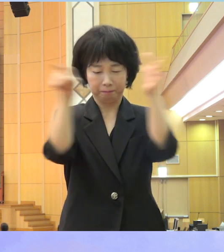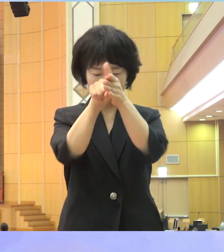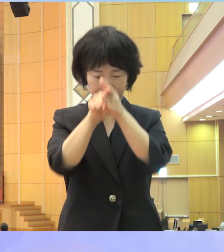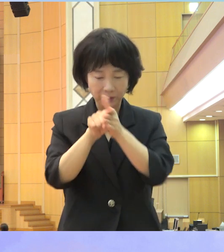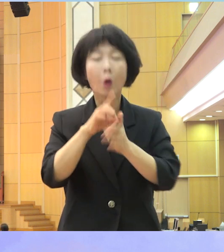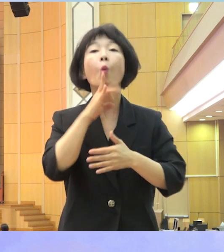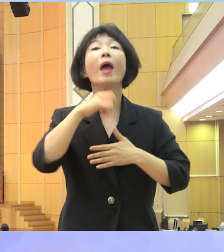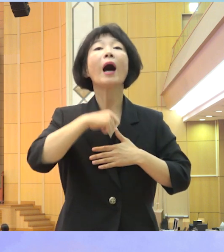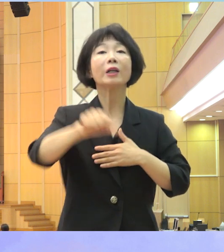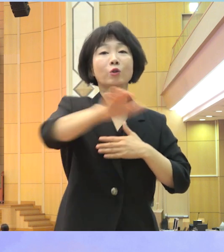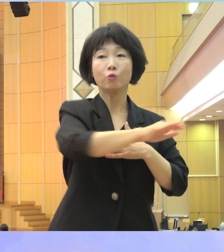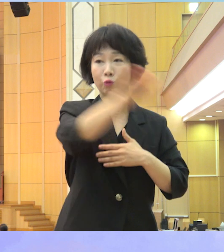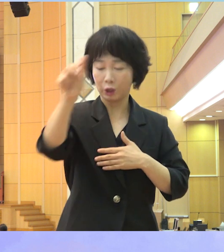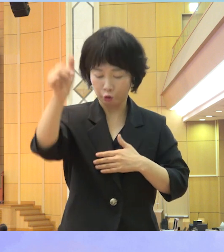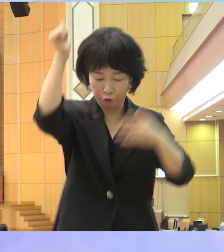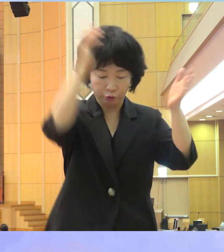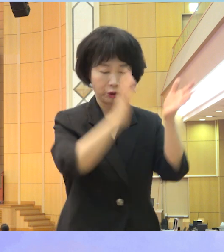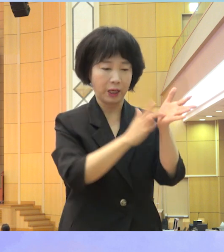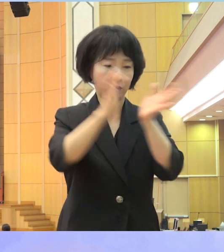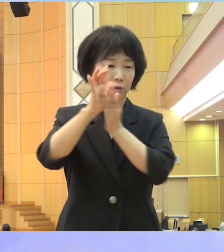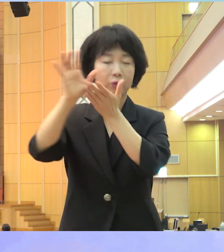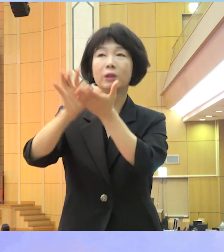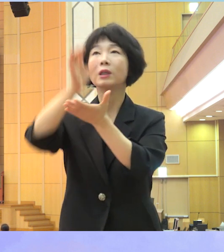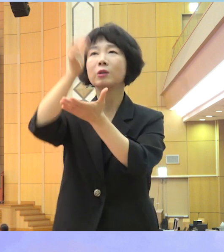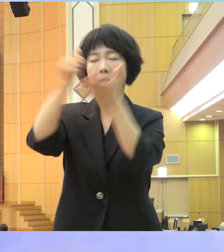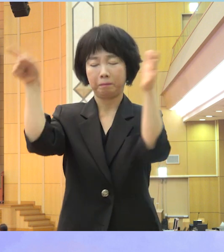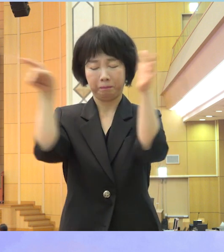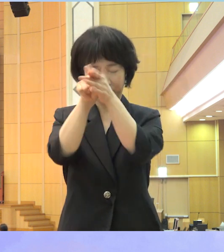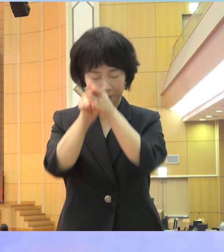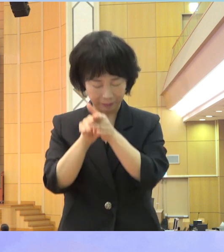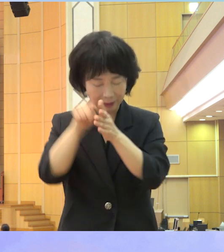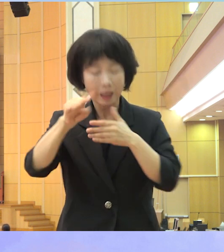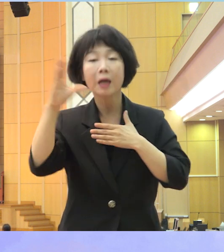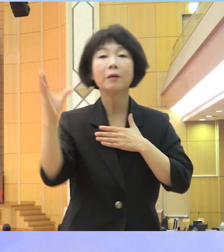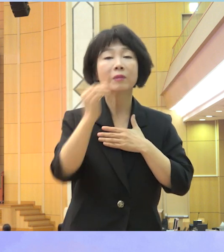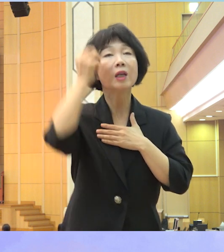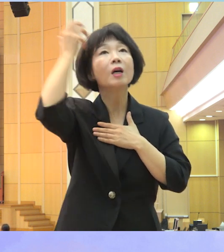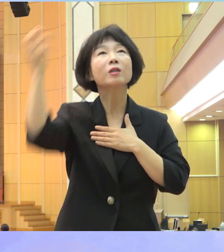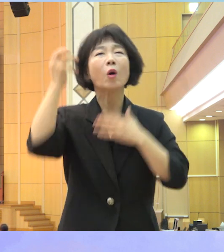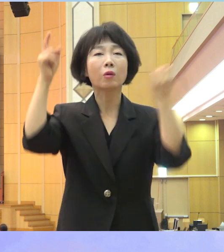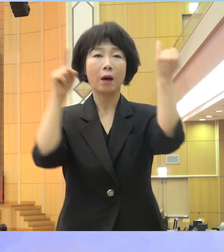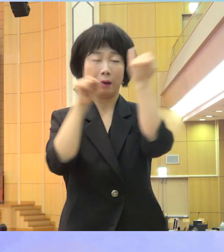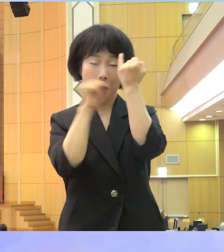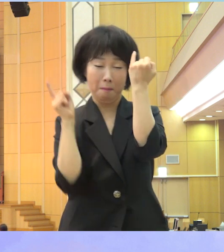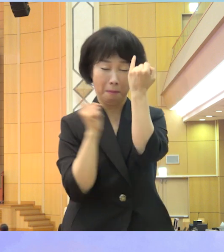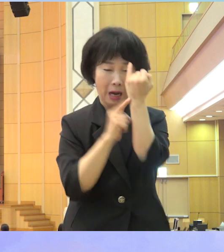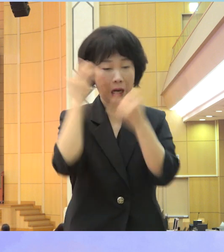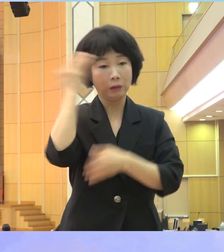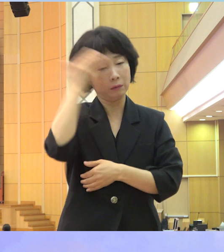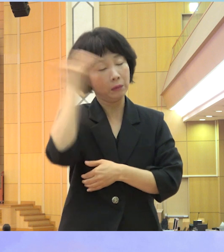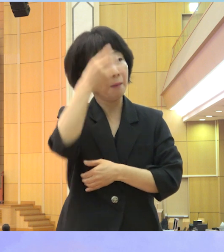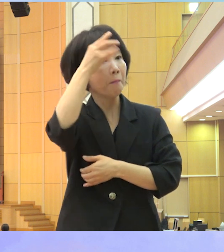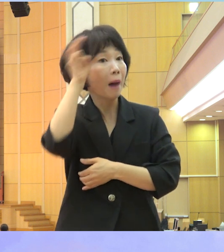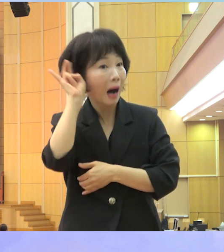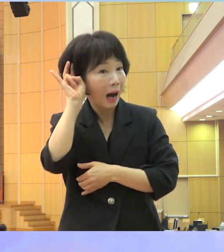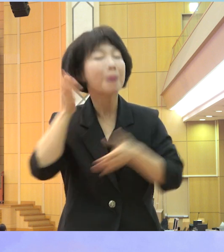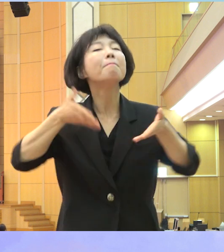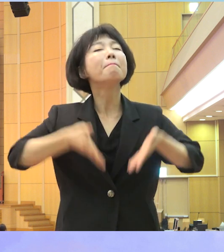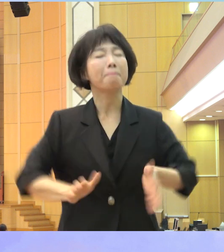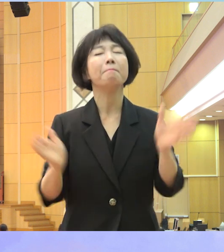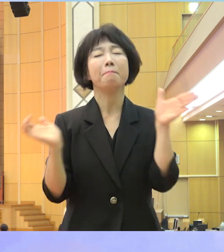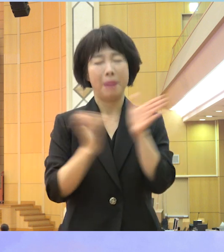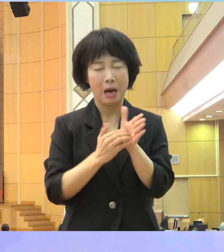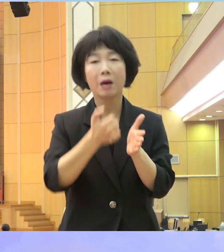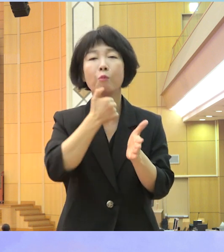그 외아들 우리 주 예수 그리스도를 믿사오니 이는 성령으로 잉태하사 동정녀 마리아에게